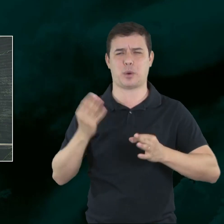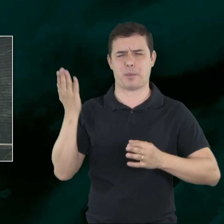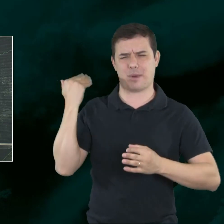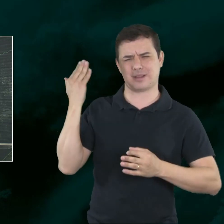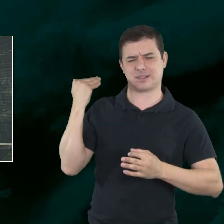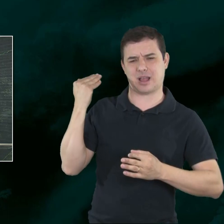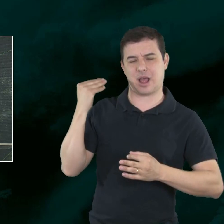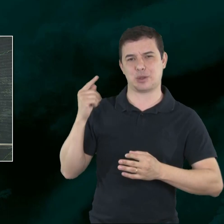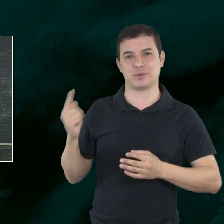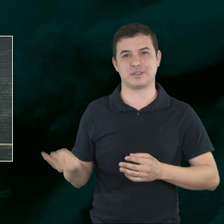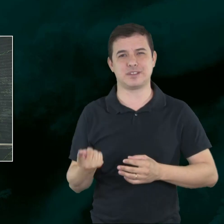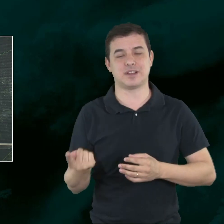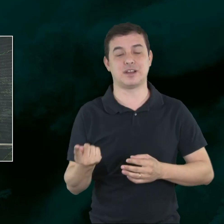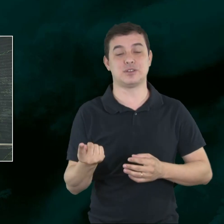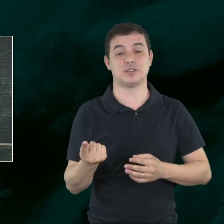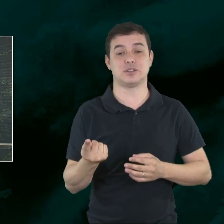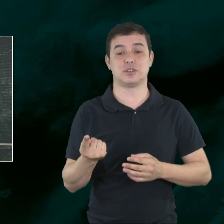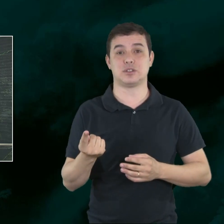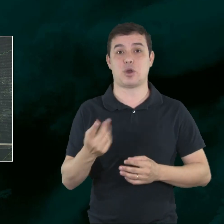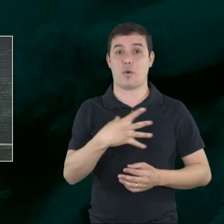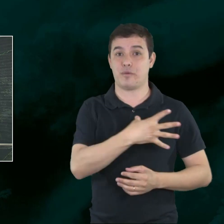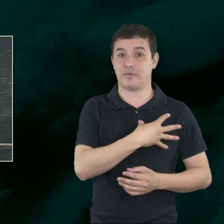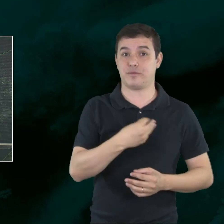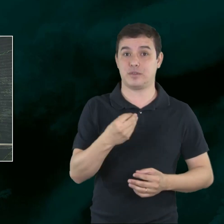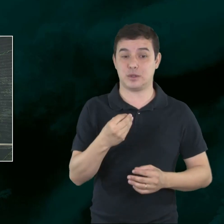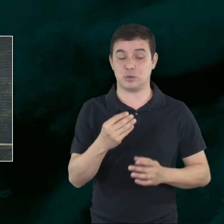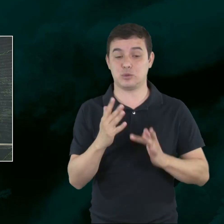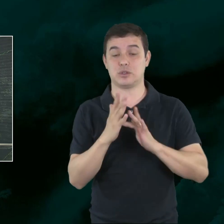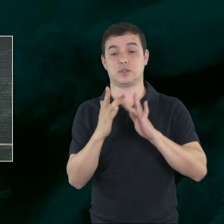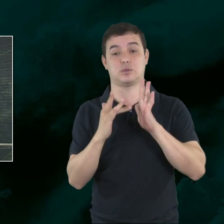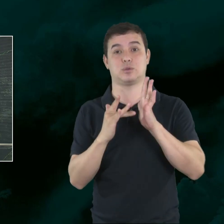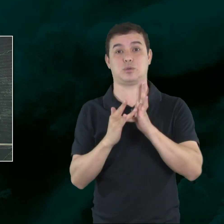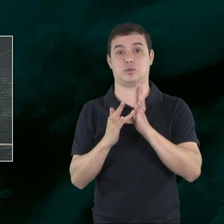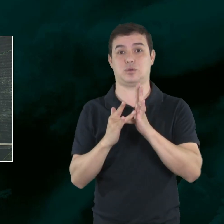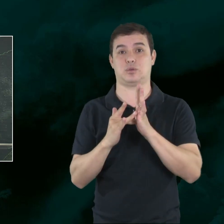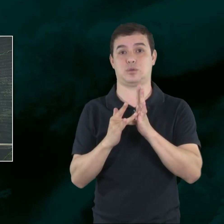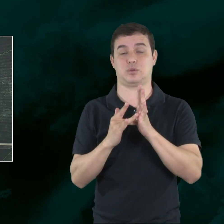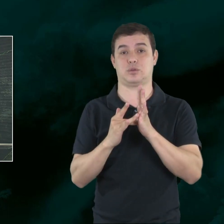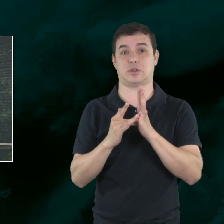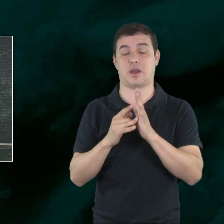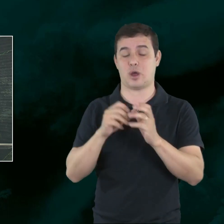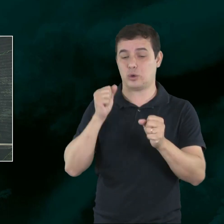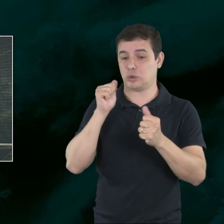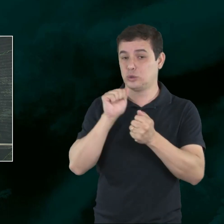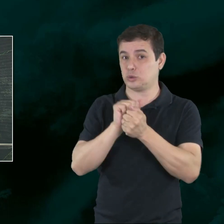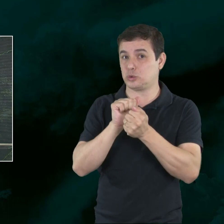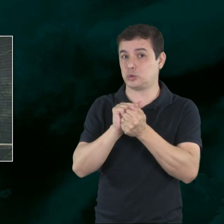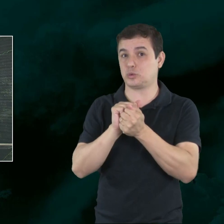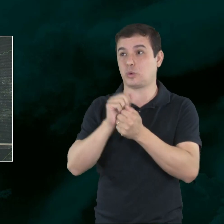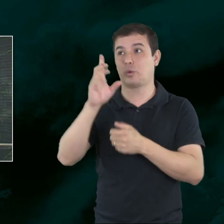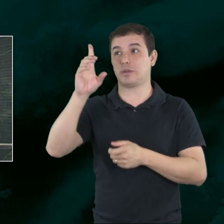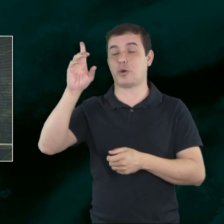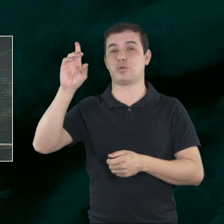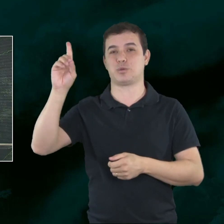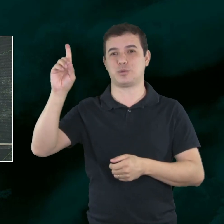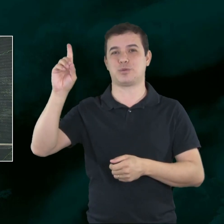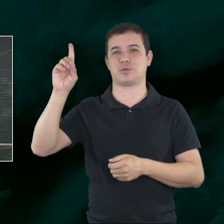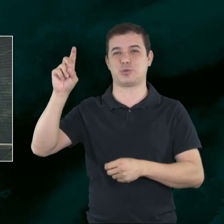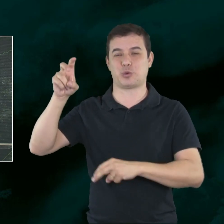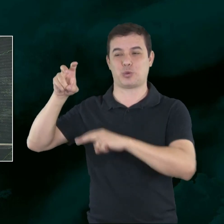seu próprio filho para ser aquele que assumirá o trono, né? E